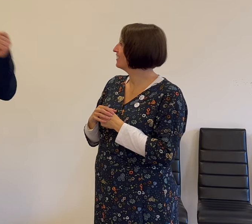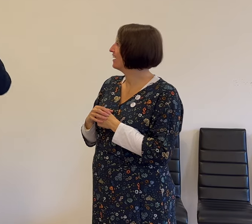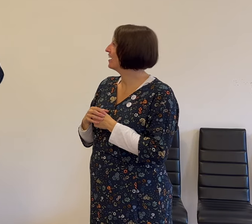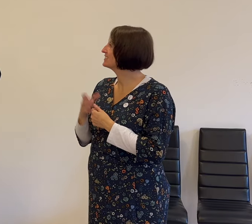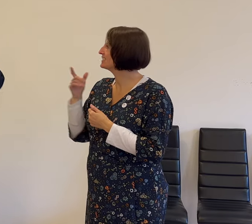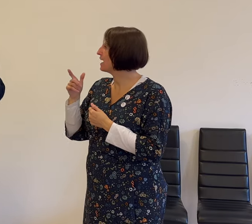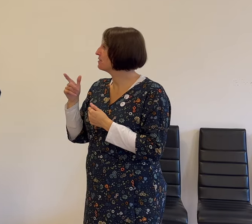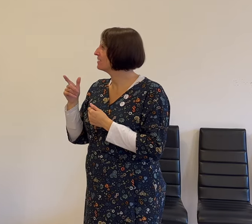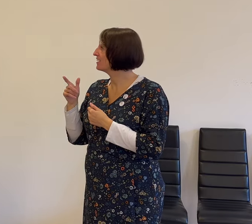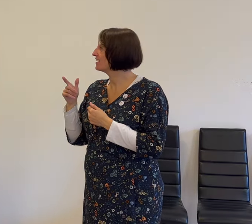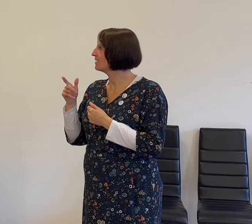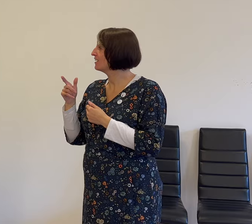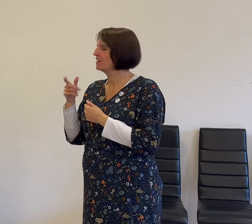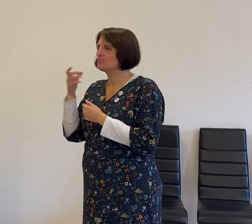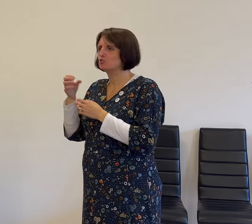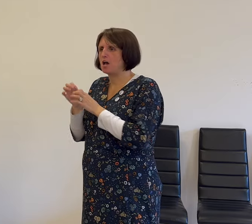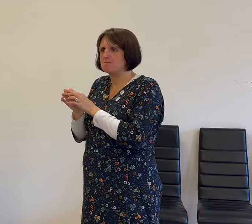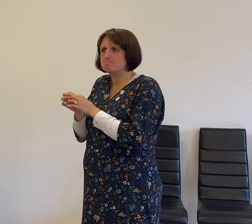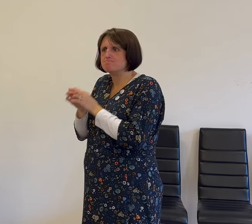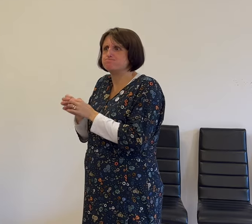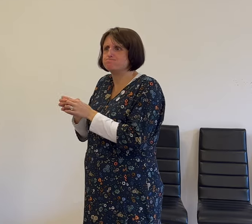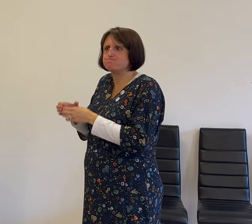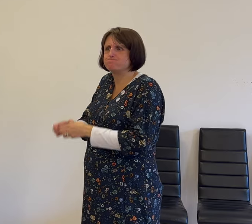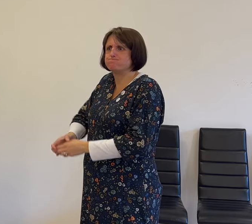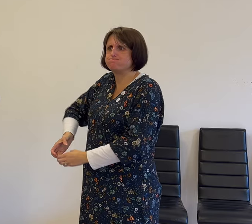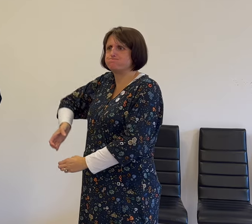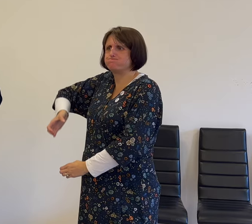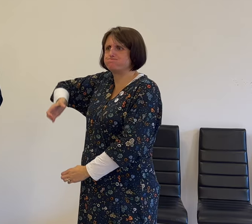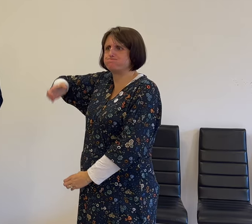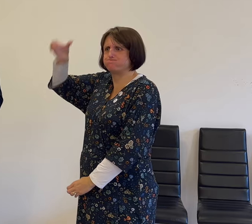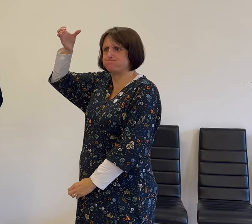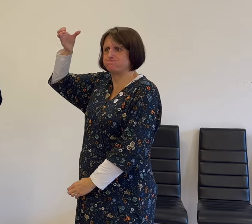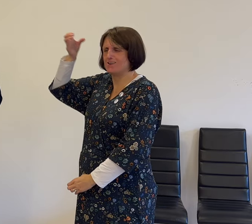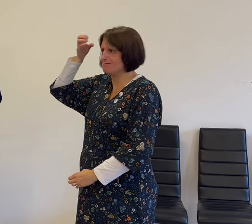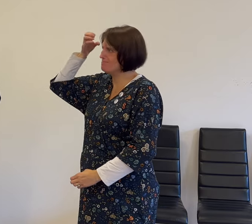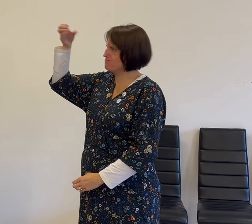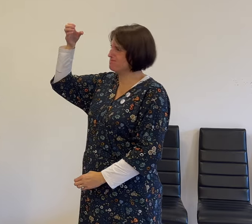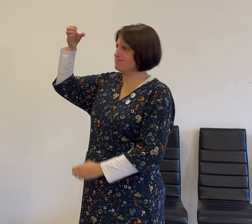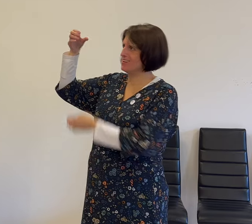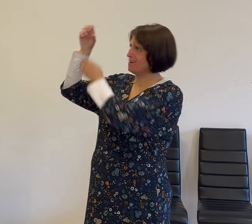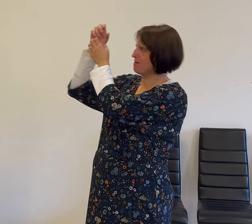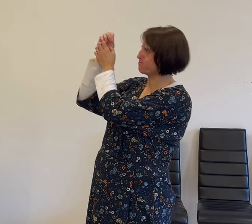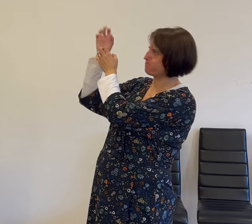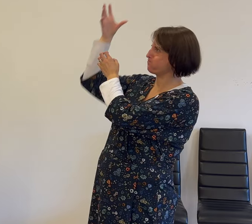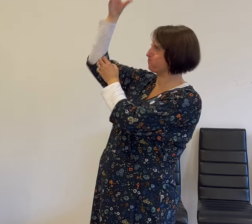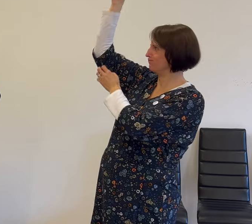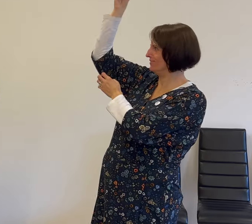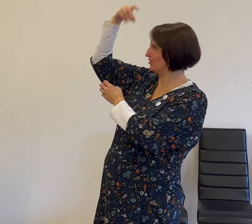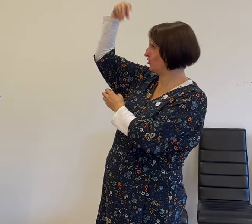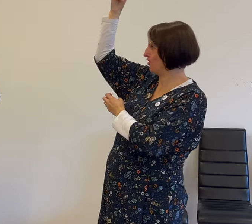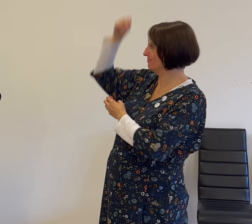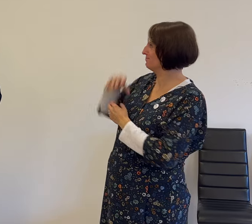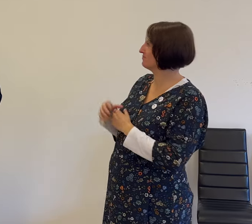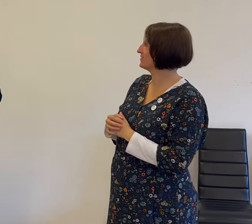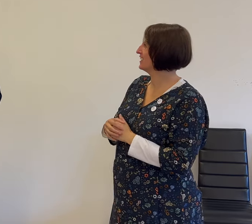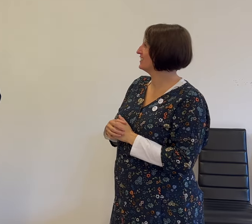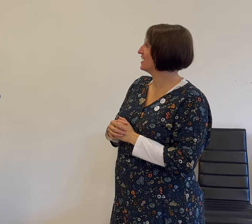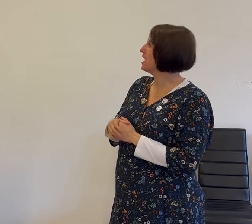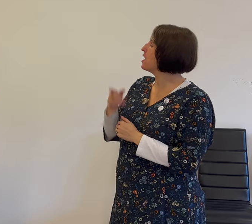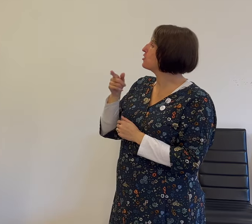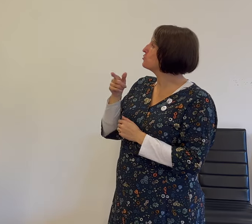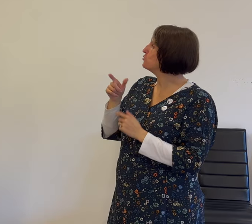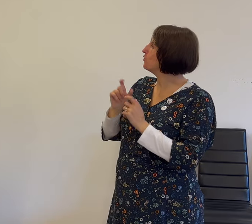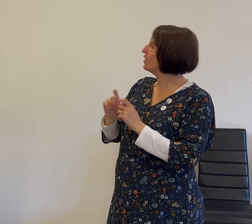pořádnou dřevěnou tyčku. A tady vidíte, jak ty popisy jsou někdy obtížné,